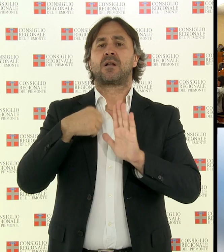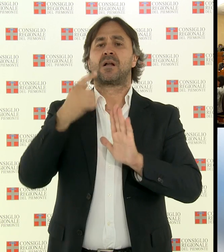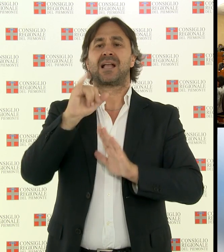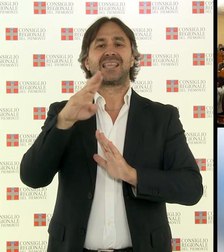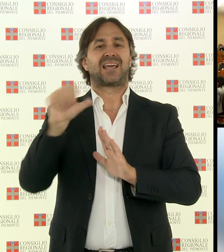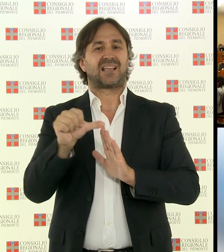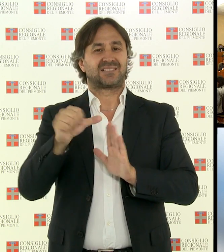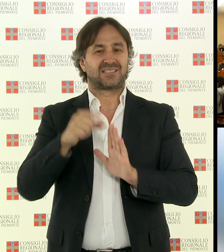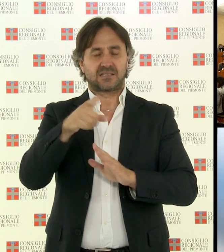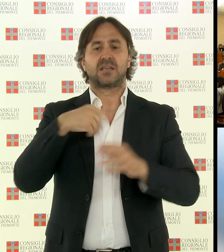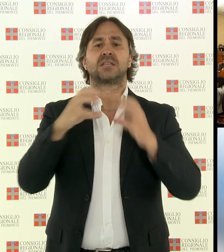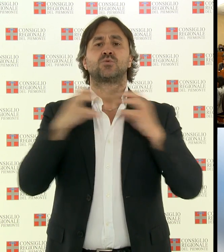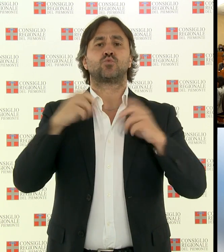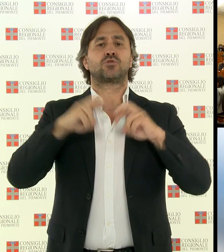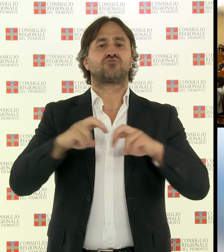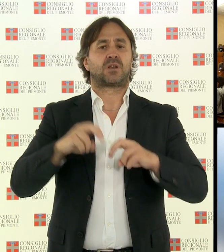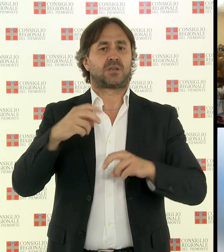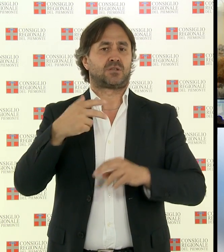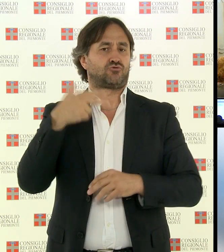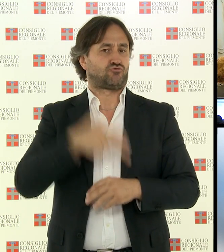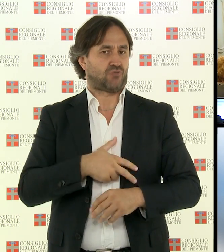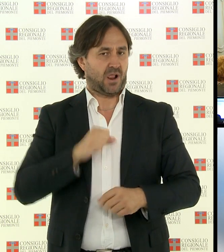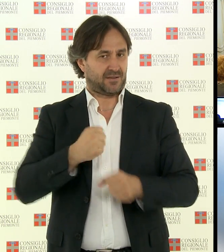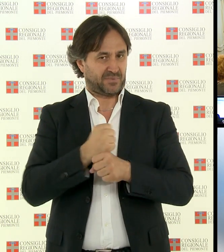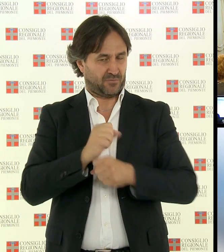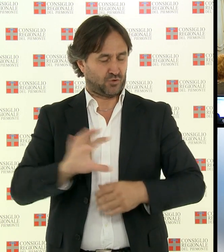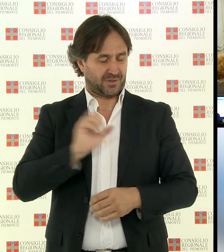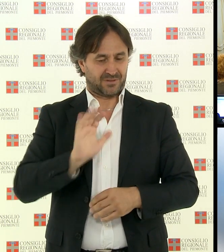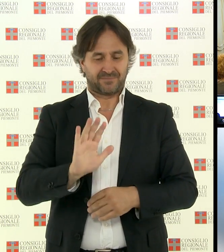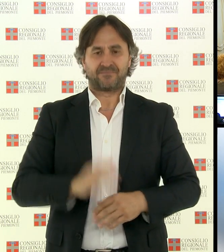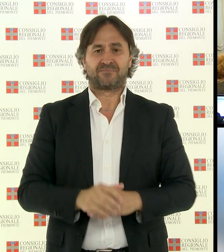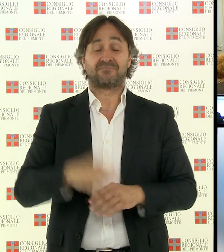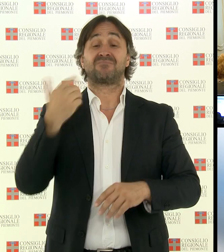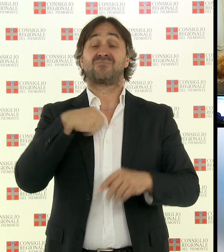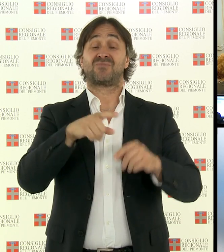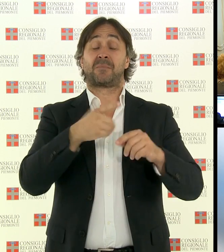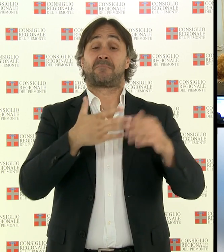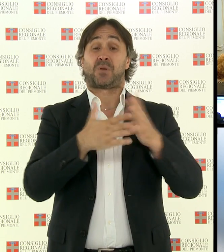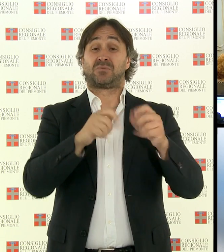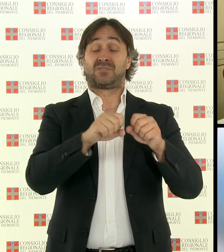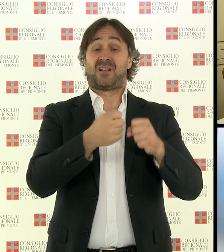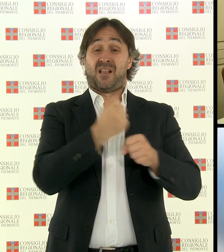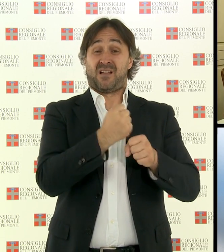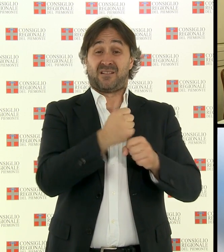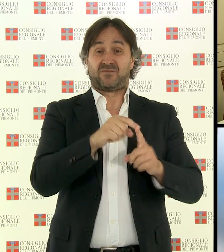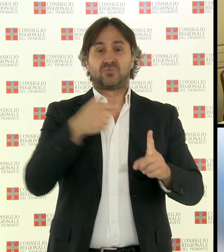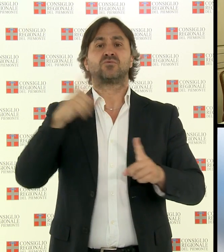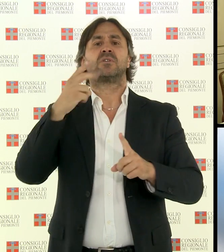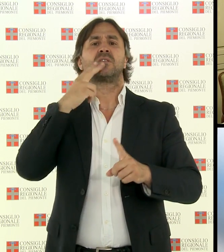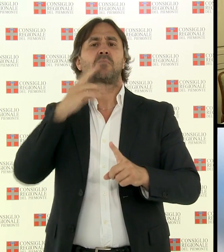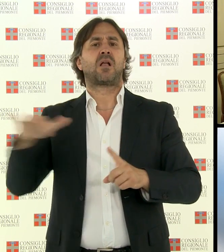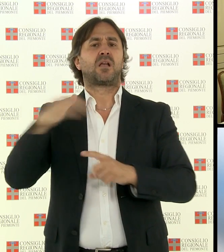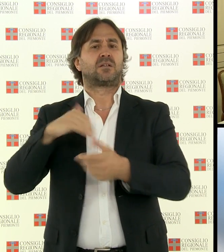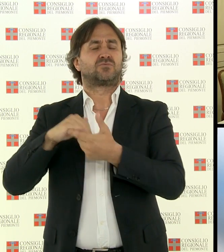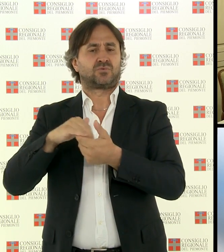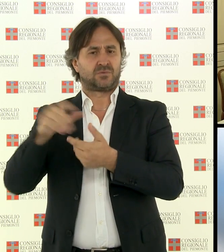dell'IRES, Istituto di Ricerche Sociali del Piemonte. Nella pausa dei lavori, una delegazione di tabaccai è stata ricevuta per un confronto